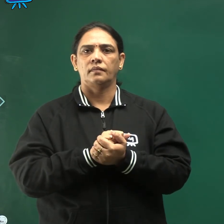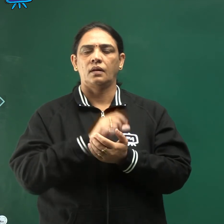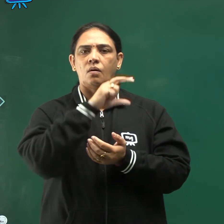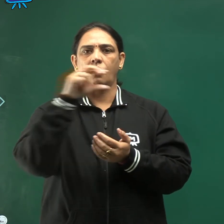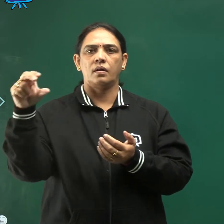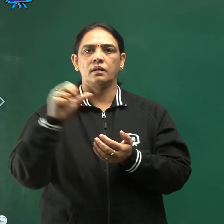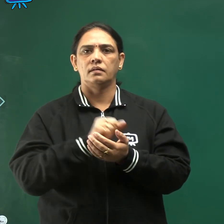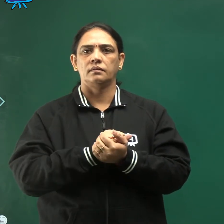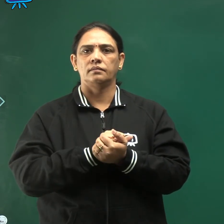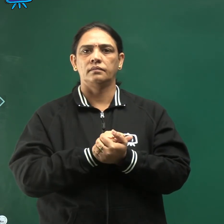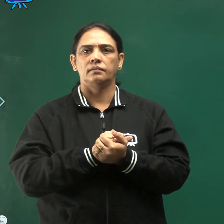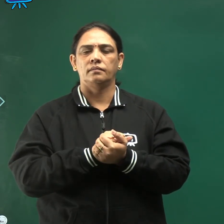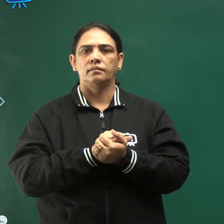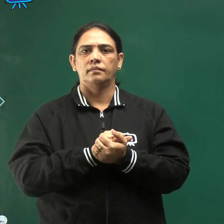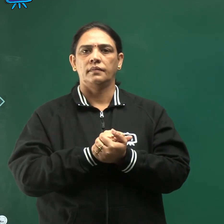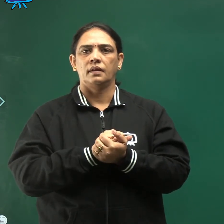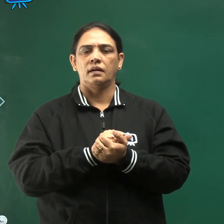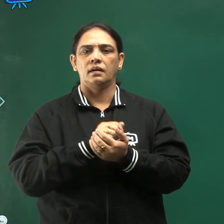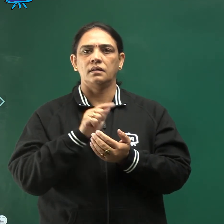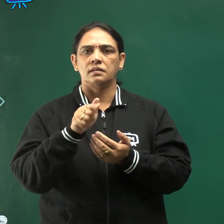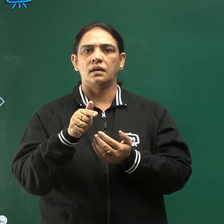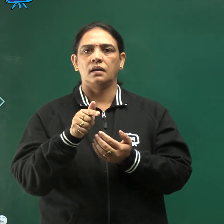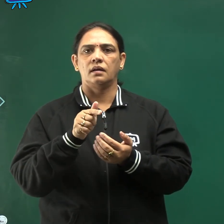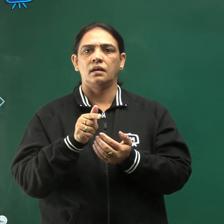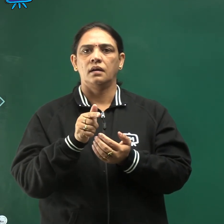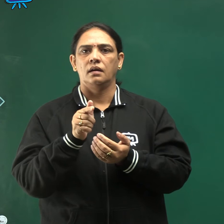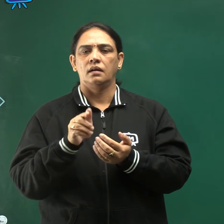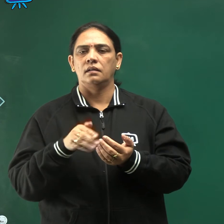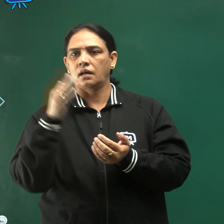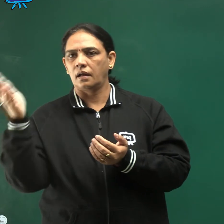और इसके दाएं में